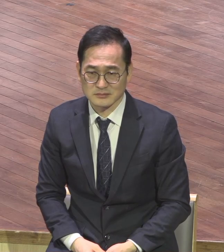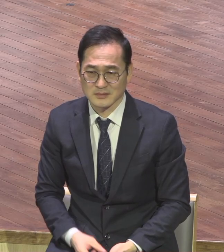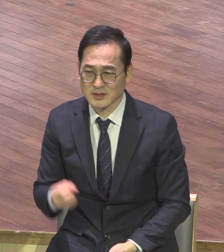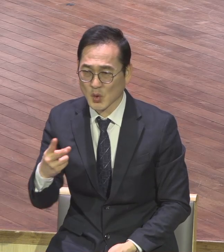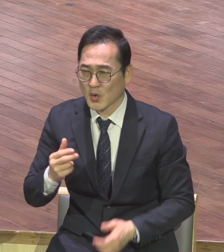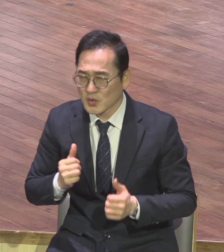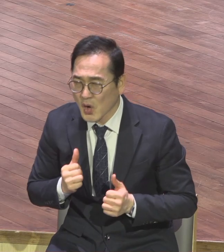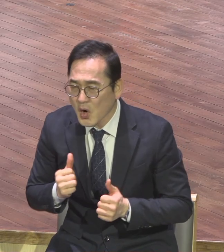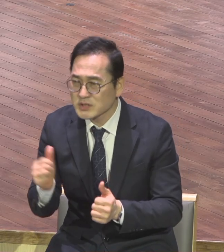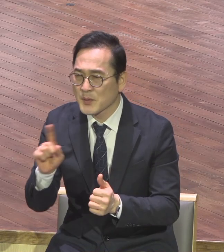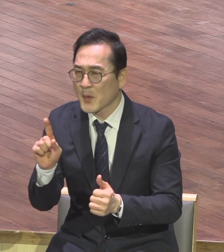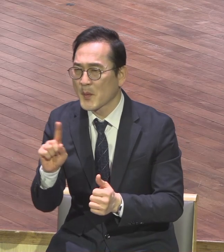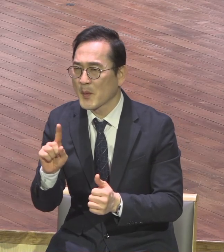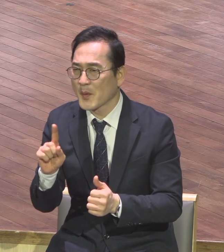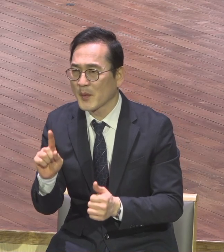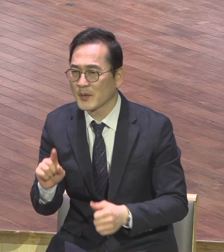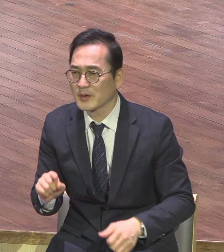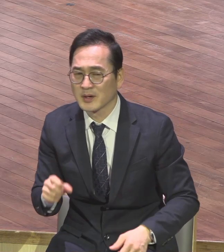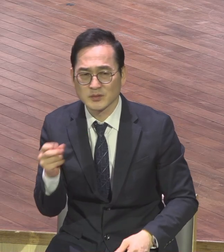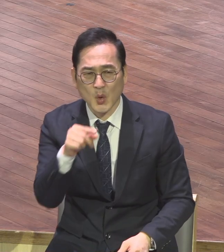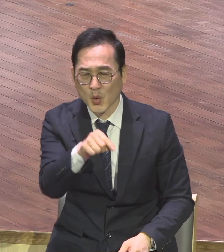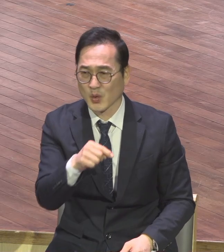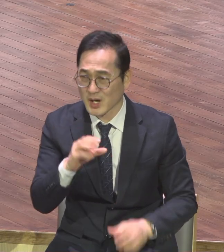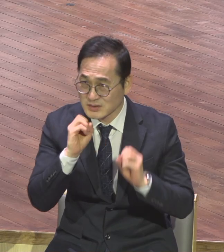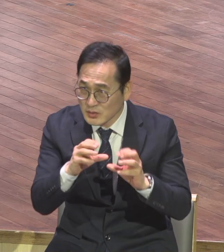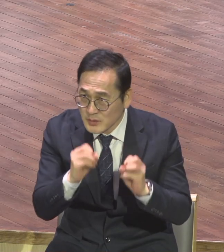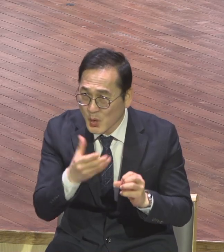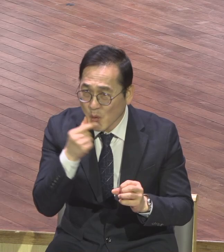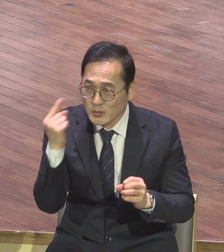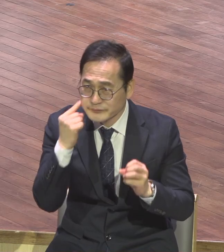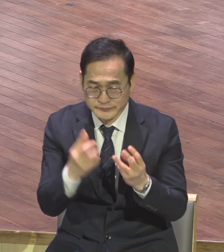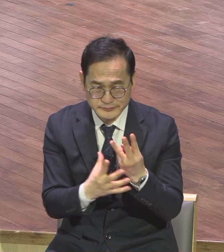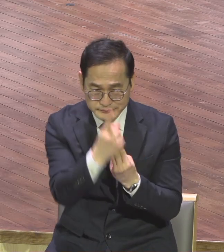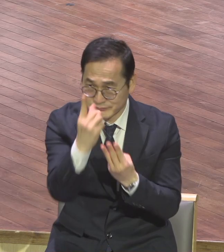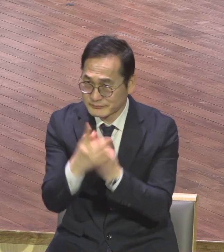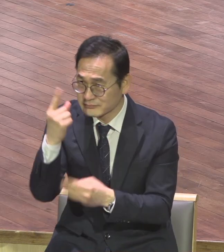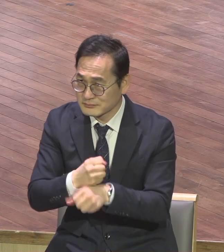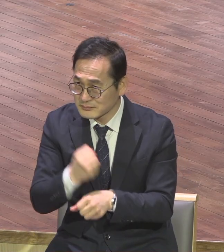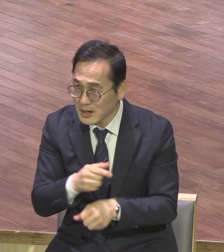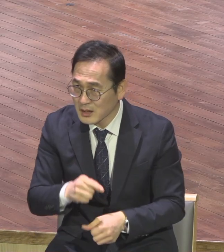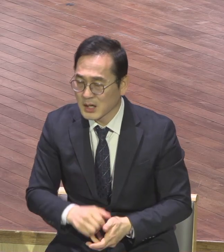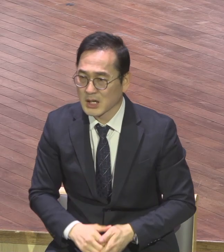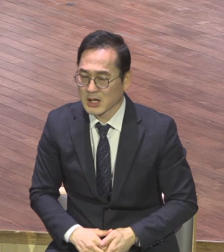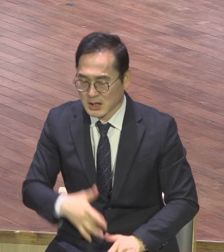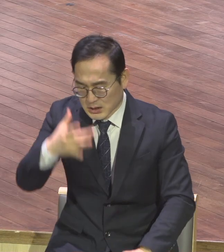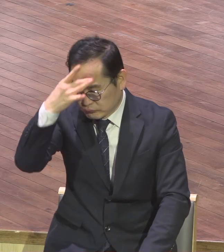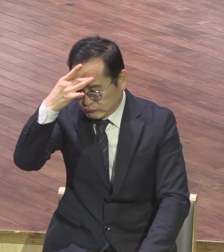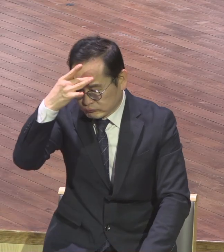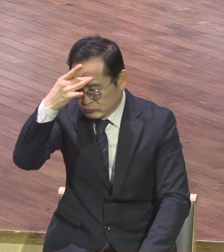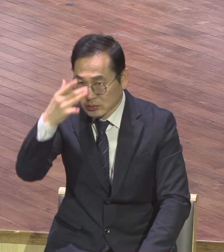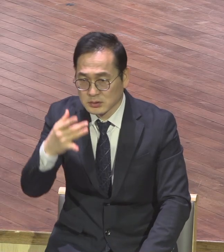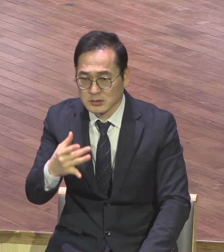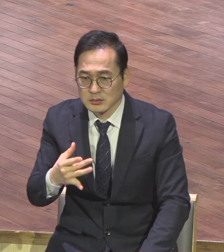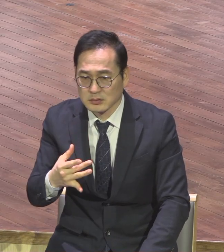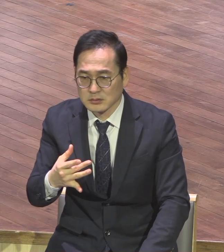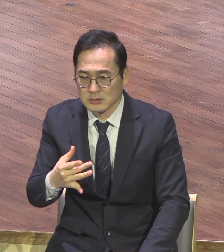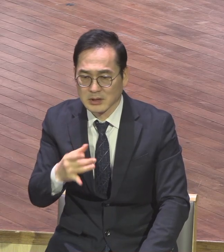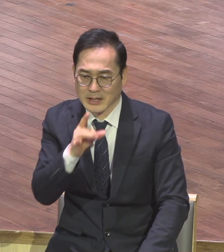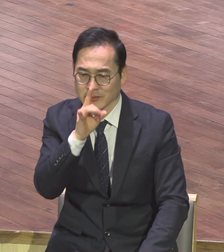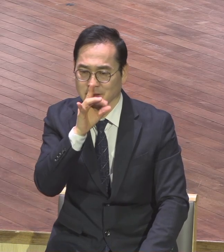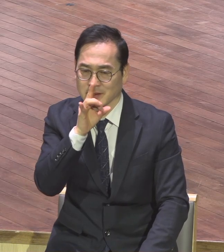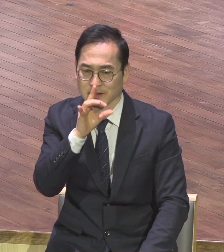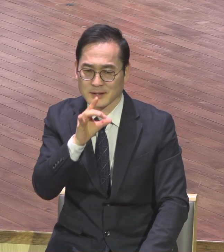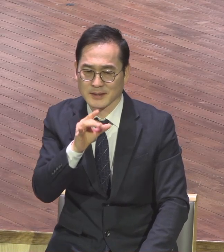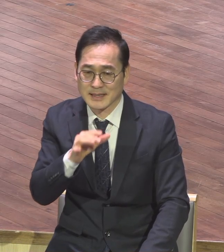또 이렇게 사람을 못 살게 하냐 그랬습니까? 이 사람이 하는 겁니까 지금? 누가